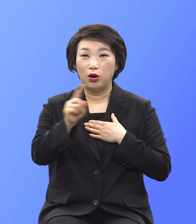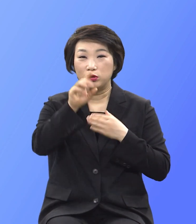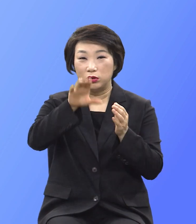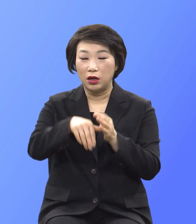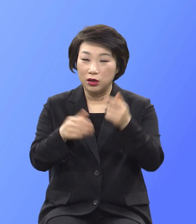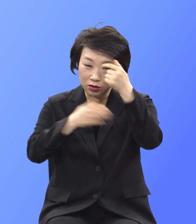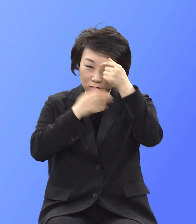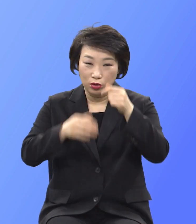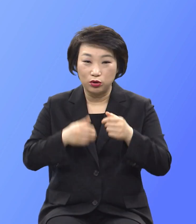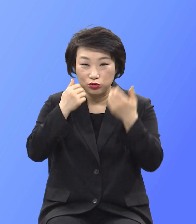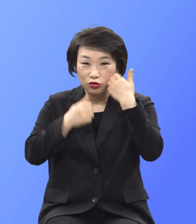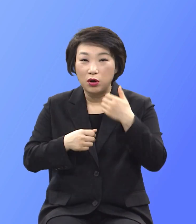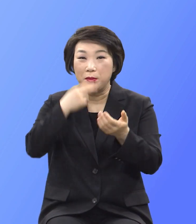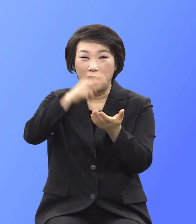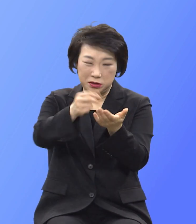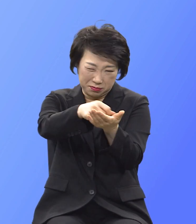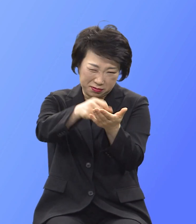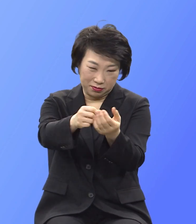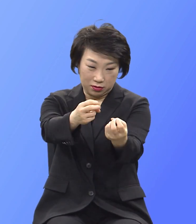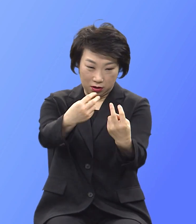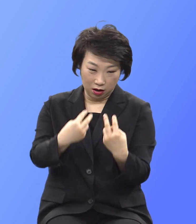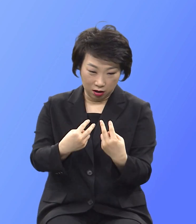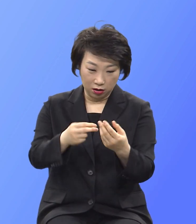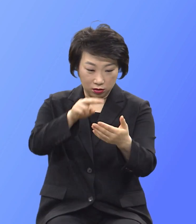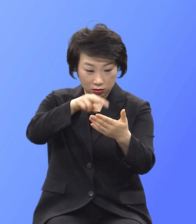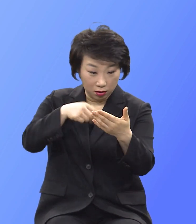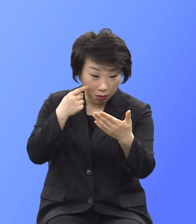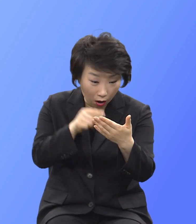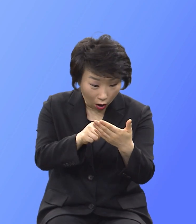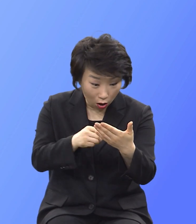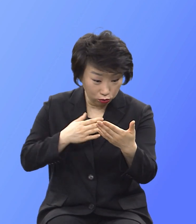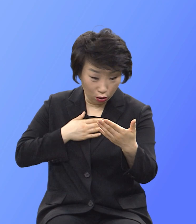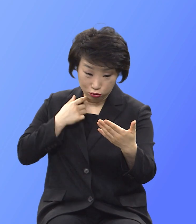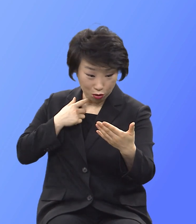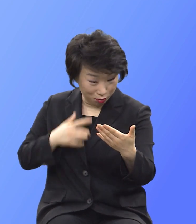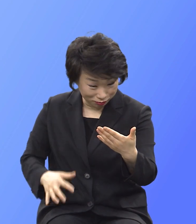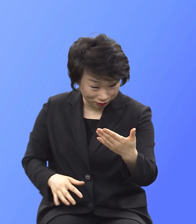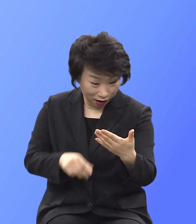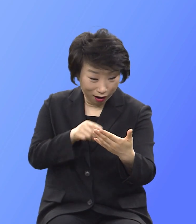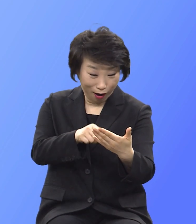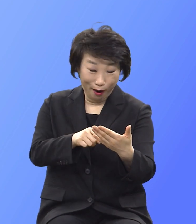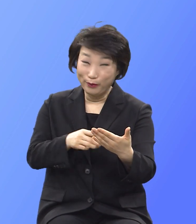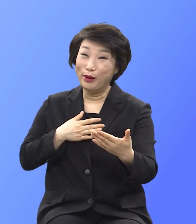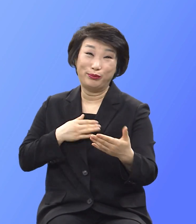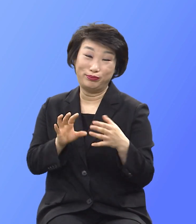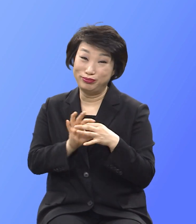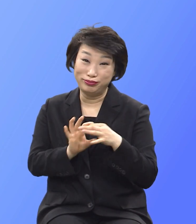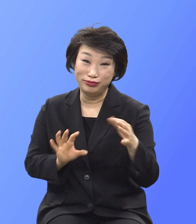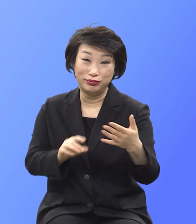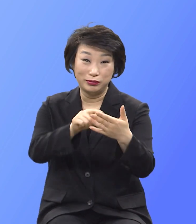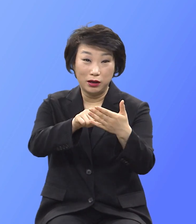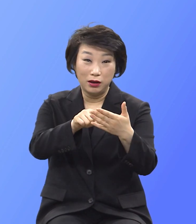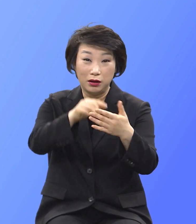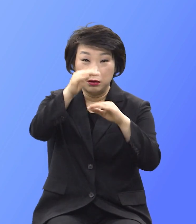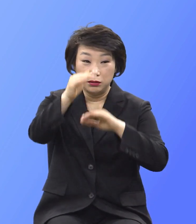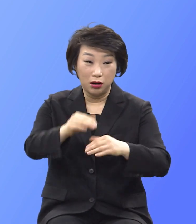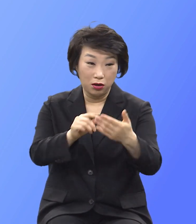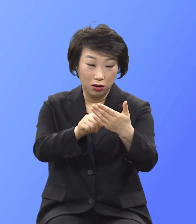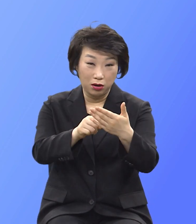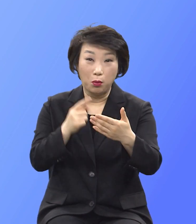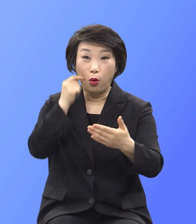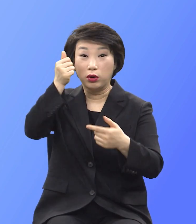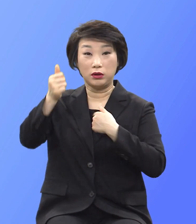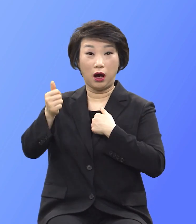성도들이 편지를 써서 보내는 거 보면 나하고 아무 상관없는 일을